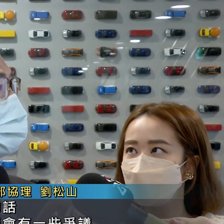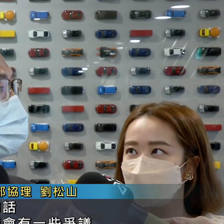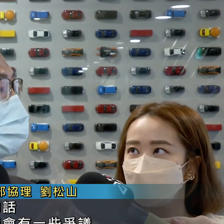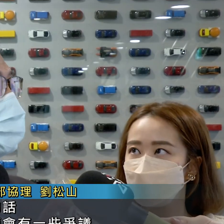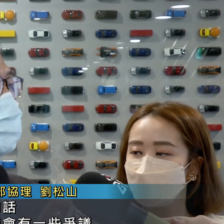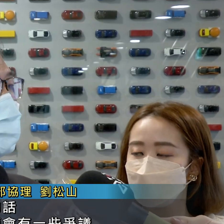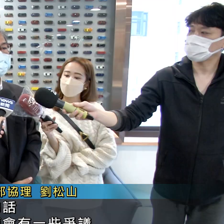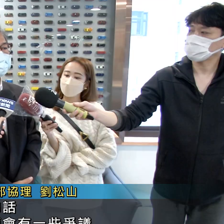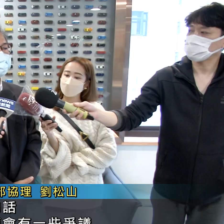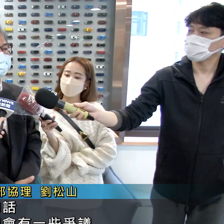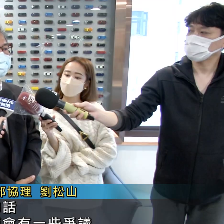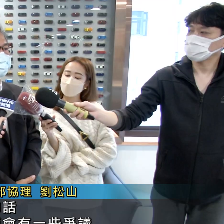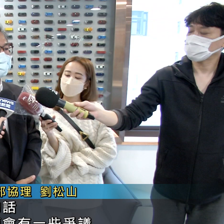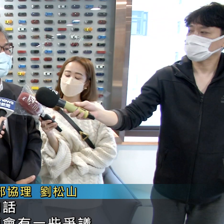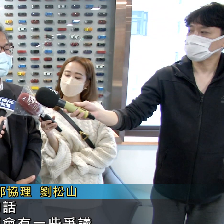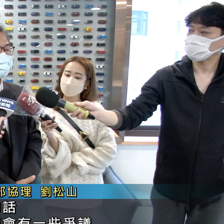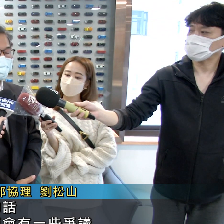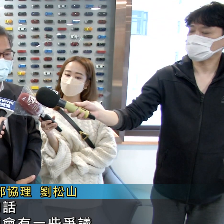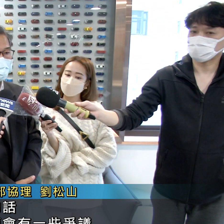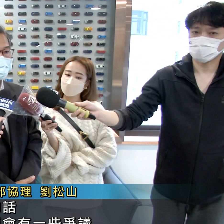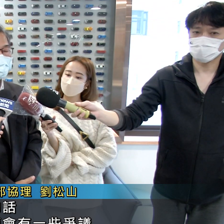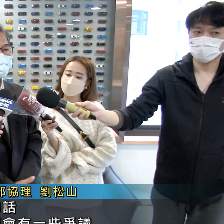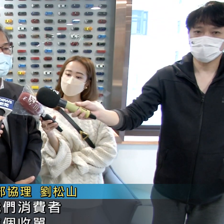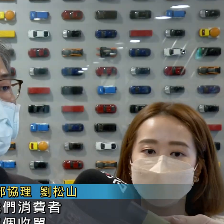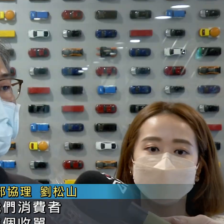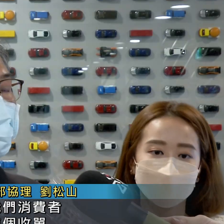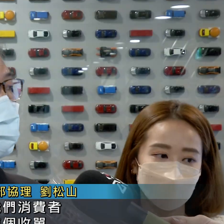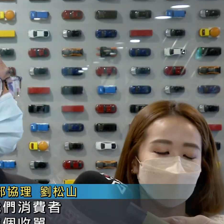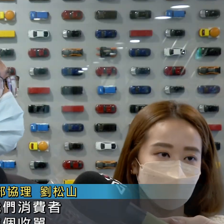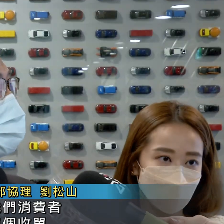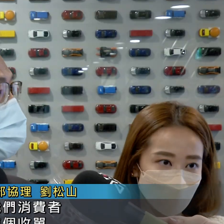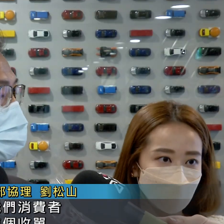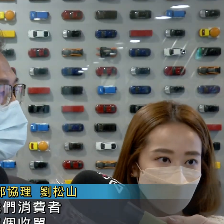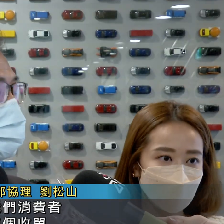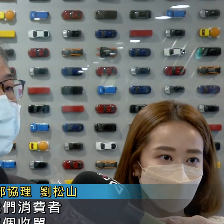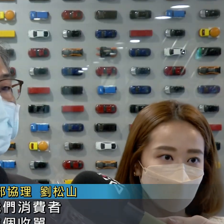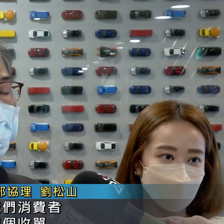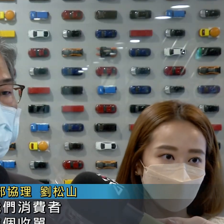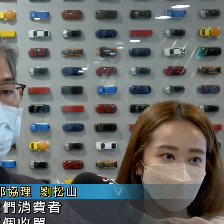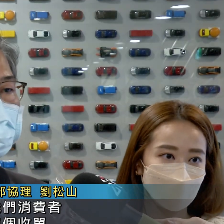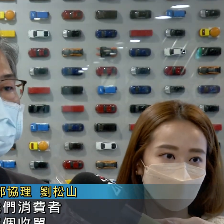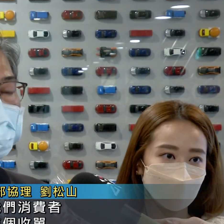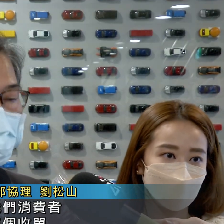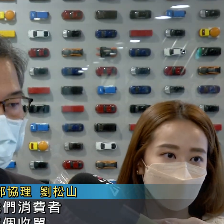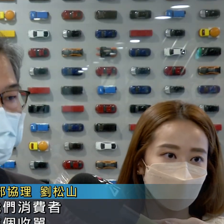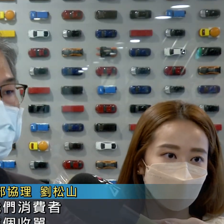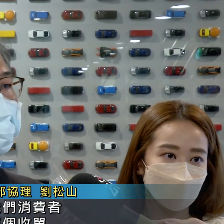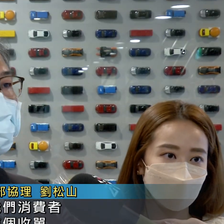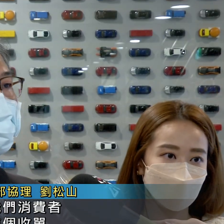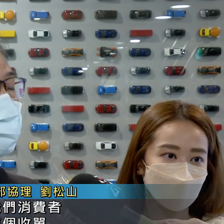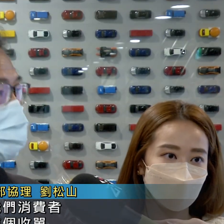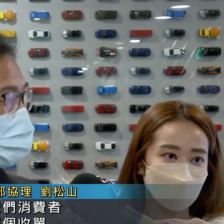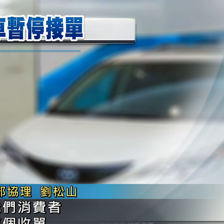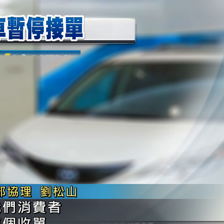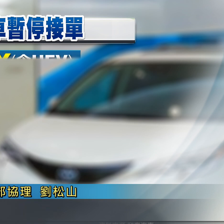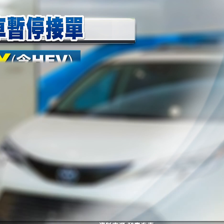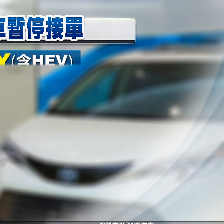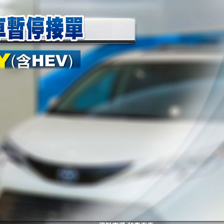个价格上面会有一些争议，所以为了保护我们的消费者，那所以我们暂停这个收单。 和泰汽车宣布，